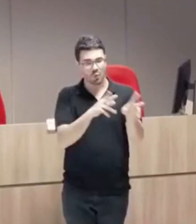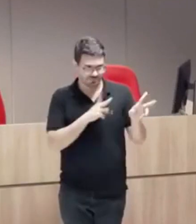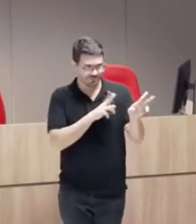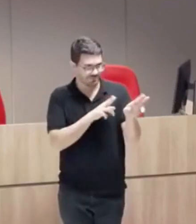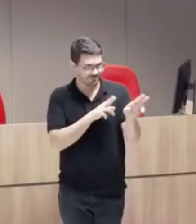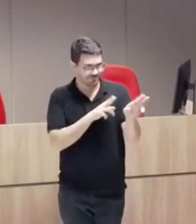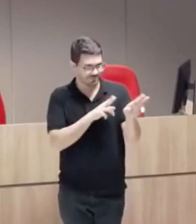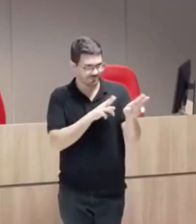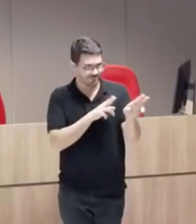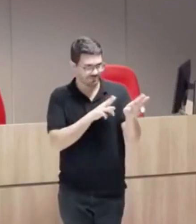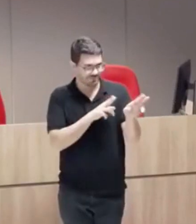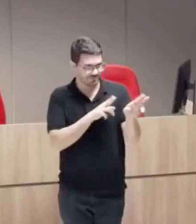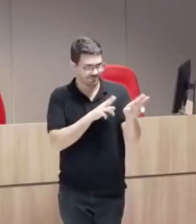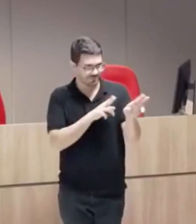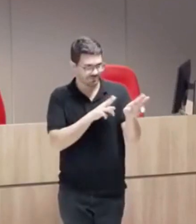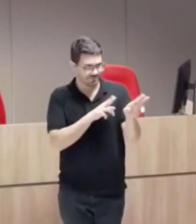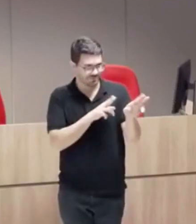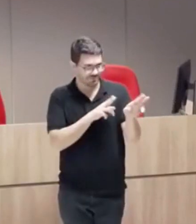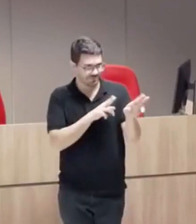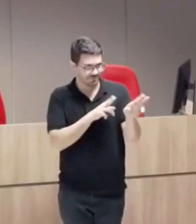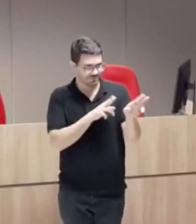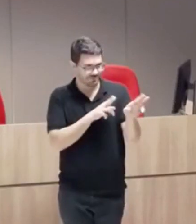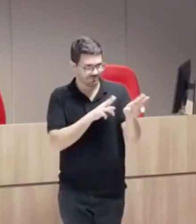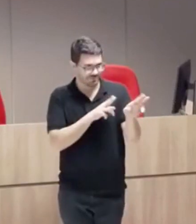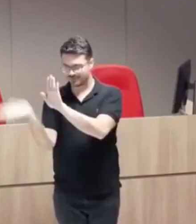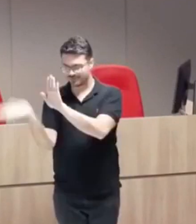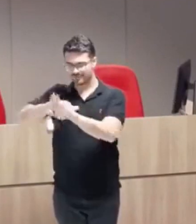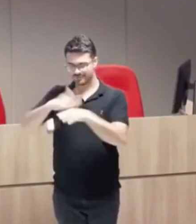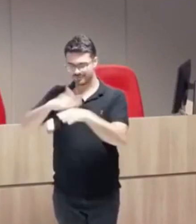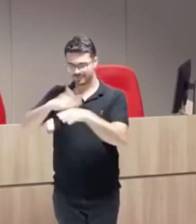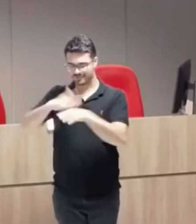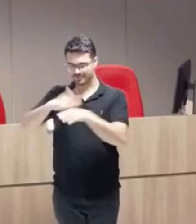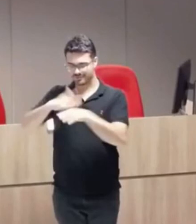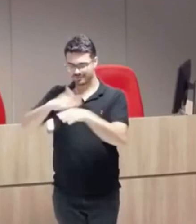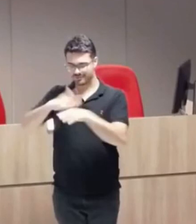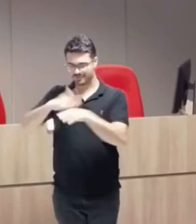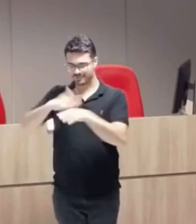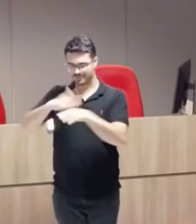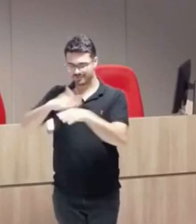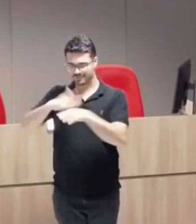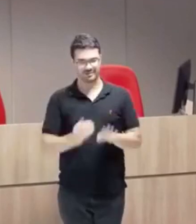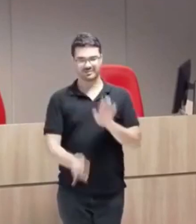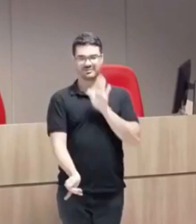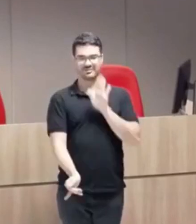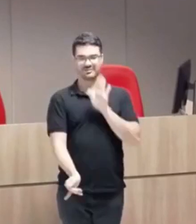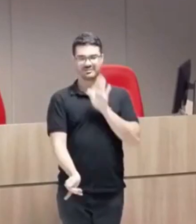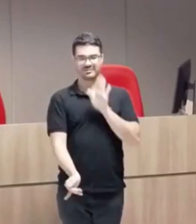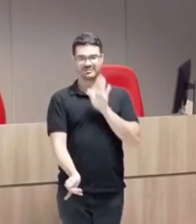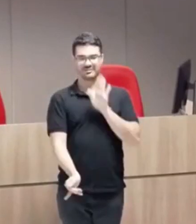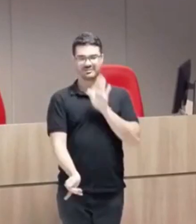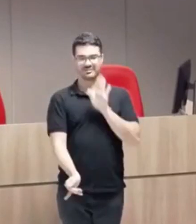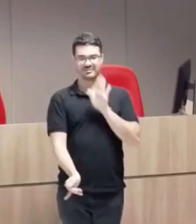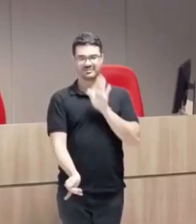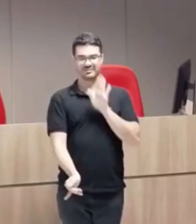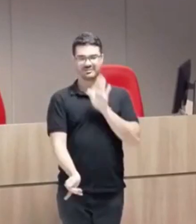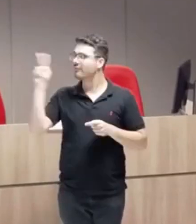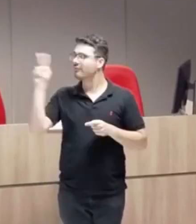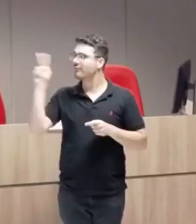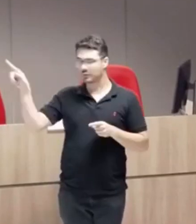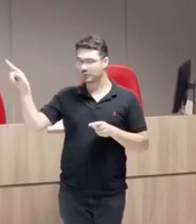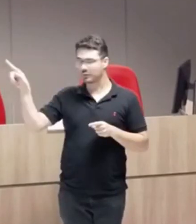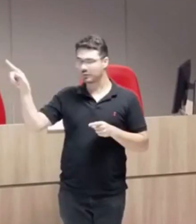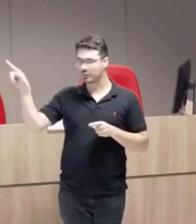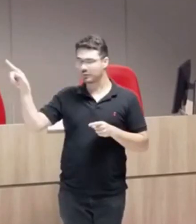é uniforme, que é tirar tudo de subjetividade, tudo que resgata identidades. Mas nós vimos em